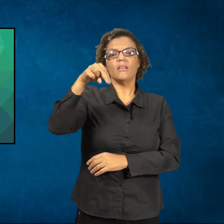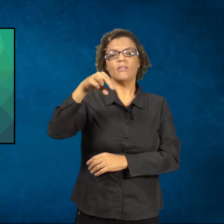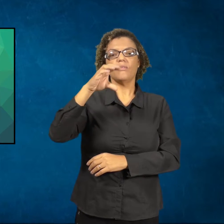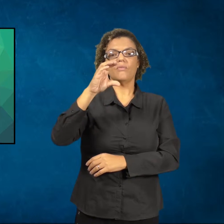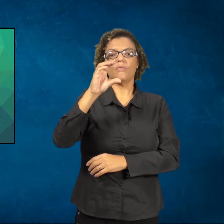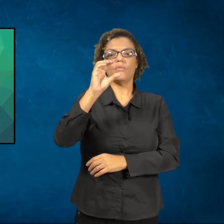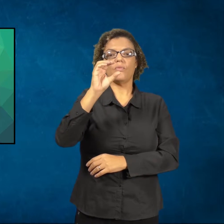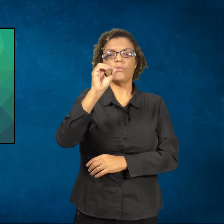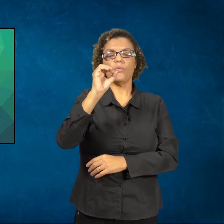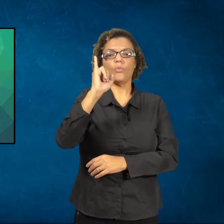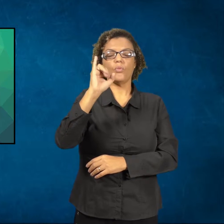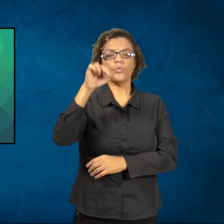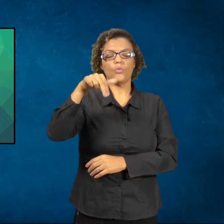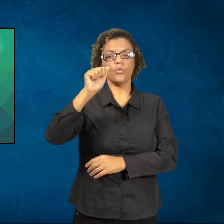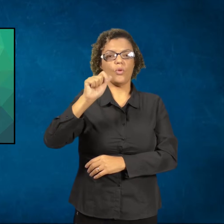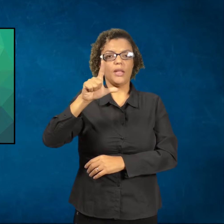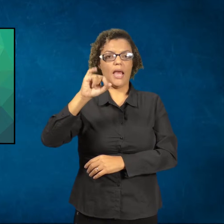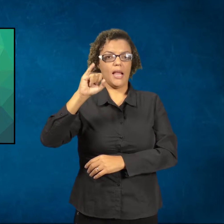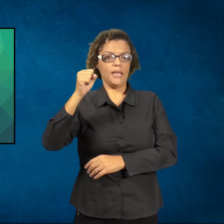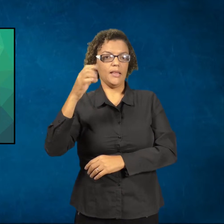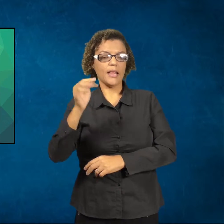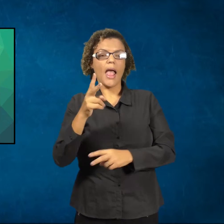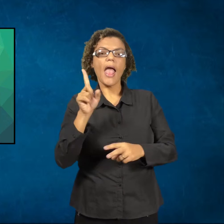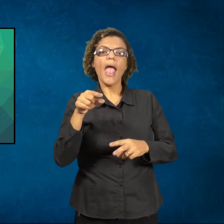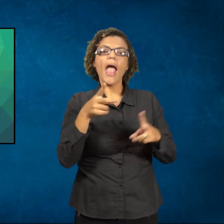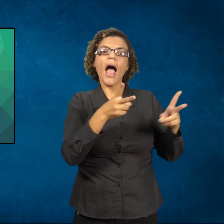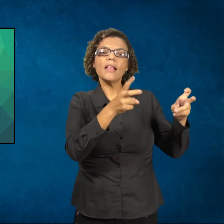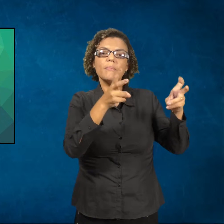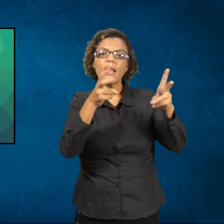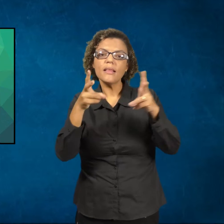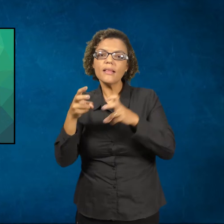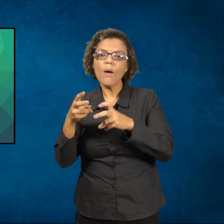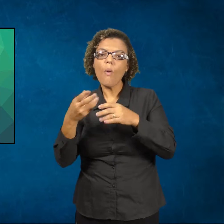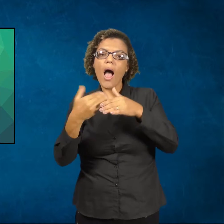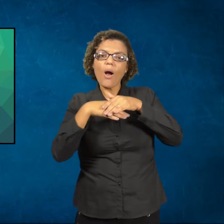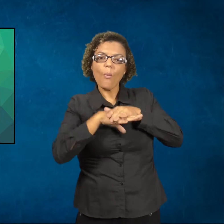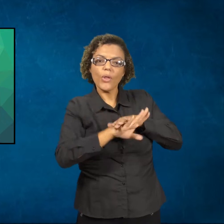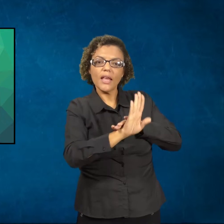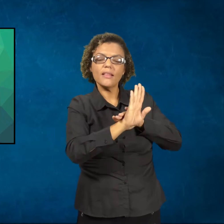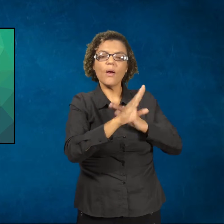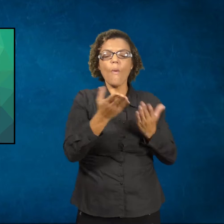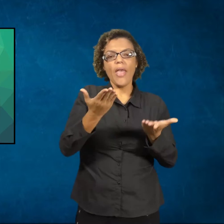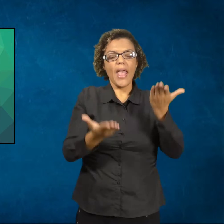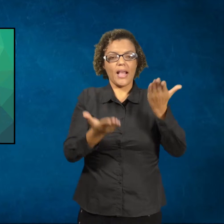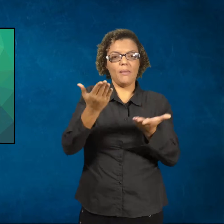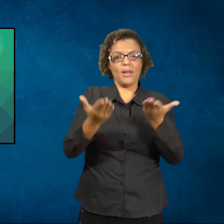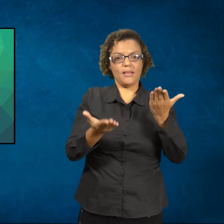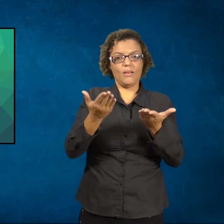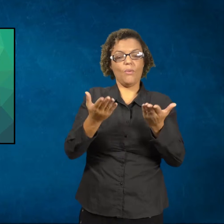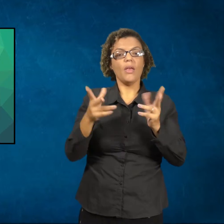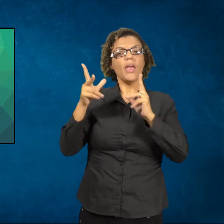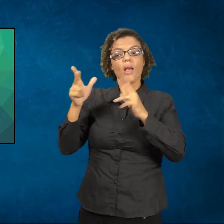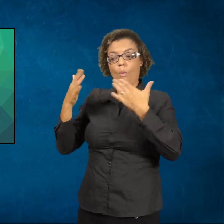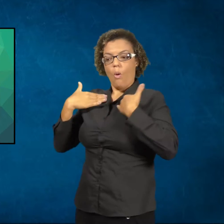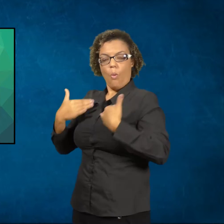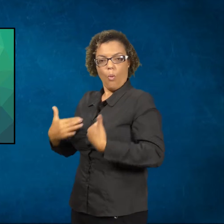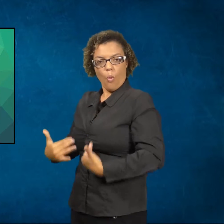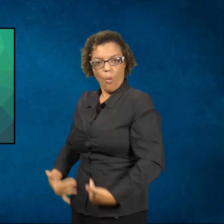de assimilação, acomodação, de equilibração. Da mesma forma que o corpo humano